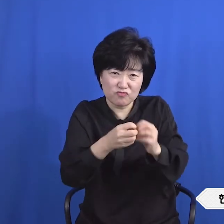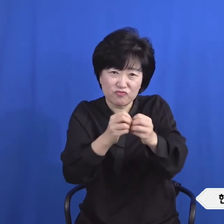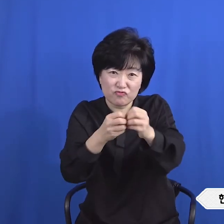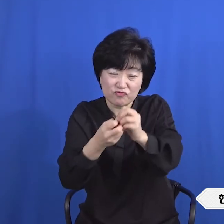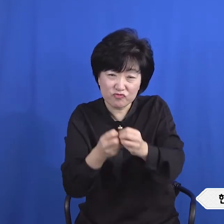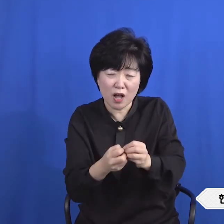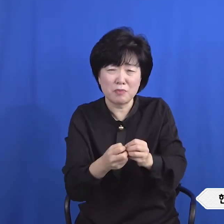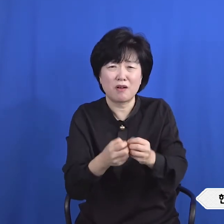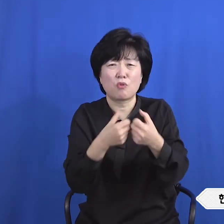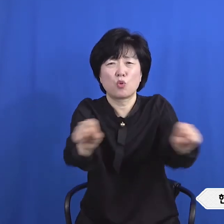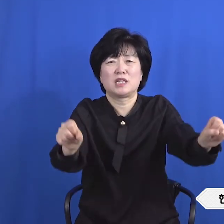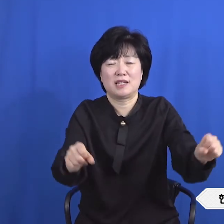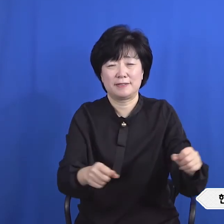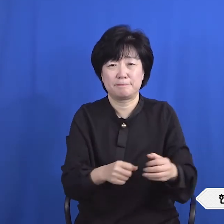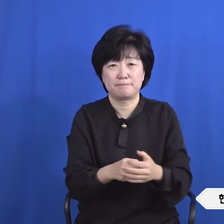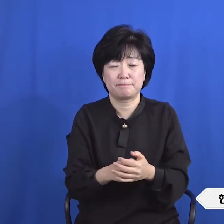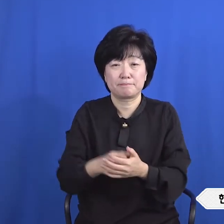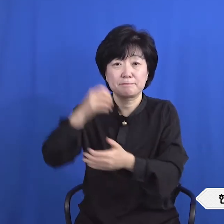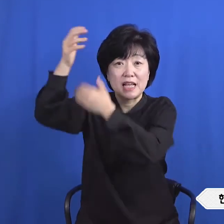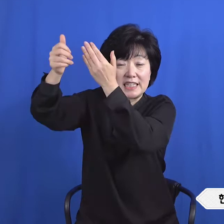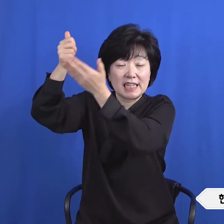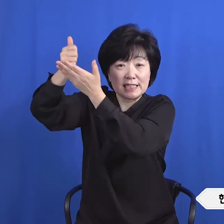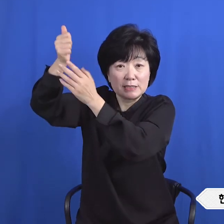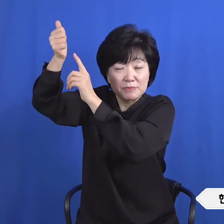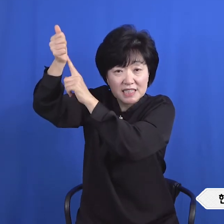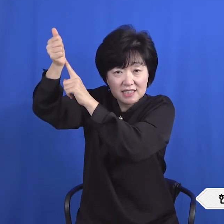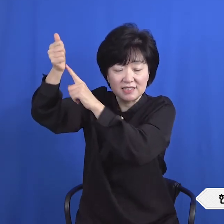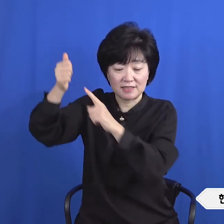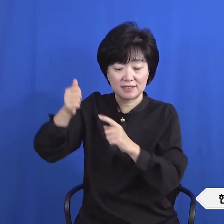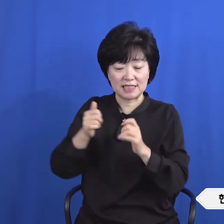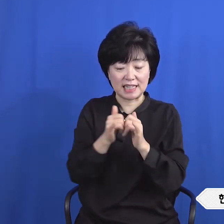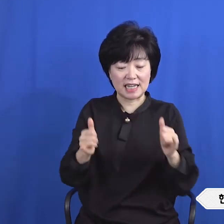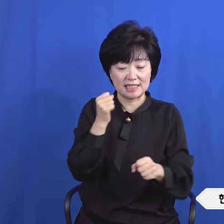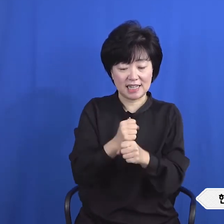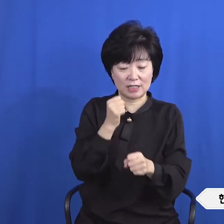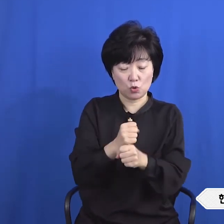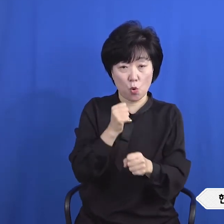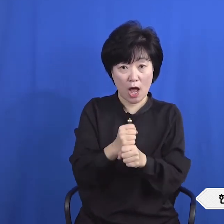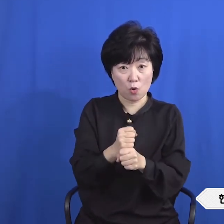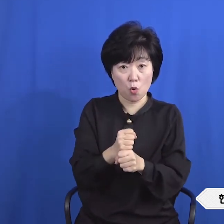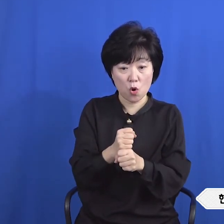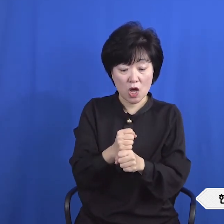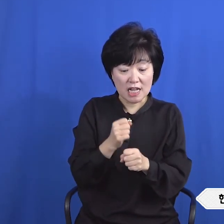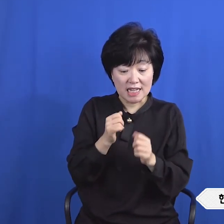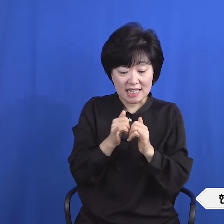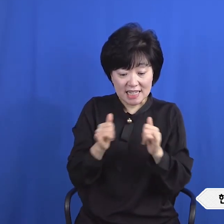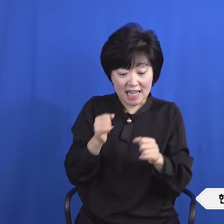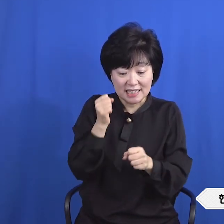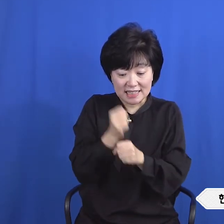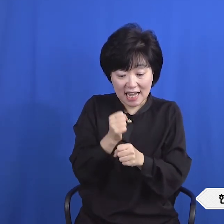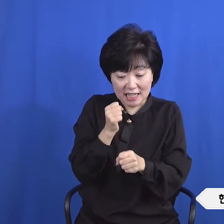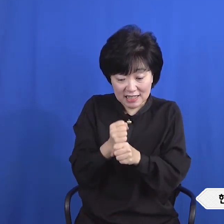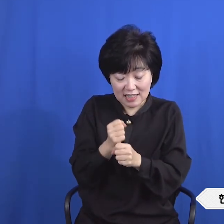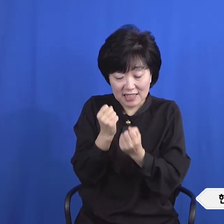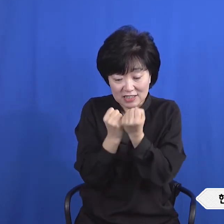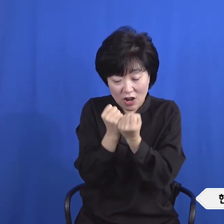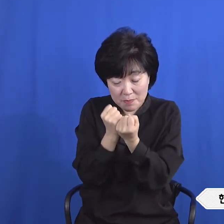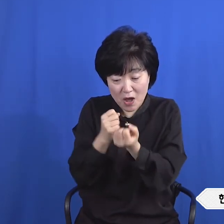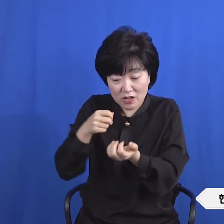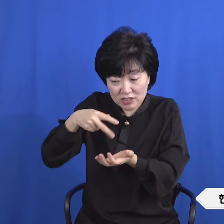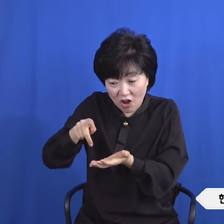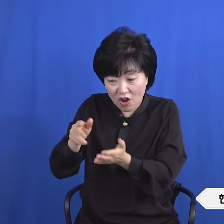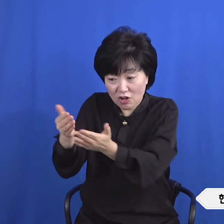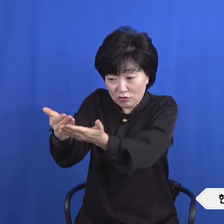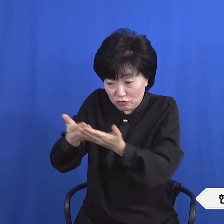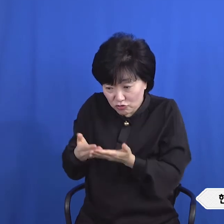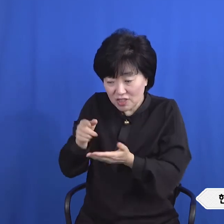하나님이 인간을 창조하시고 사용 설명서로 주신 것이 성경입니다. 그런데 성경도 던져버리고